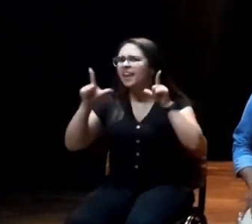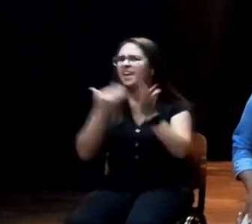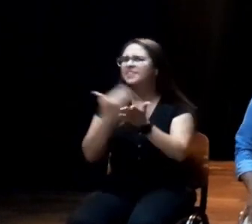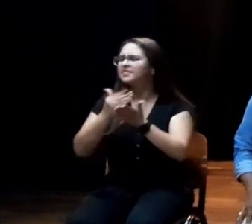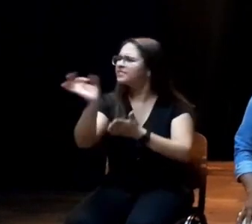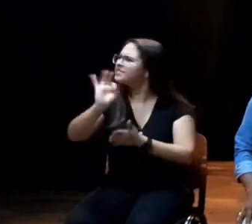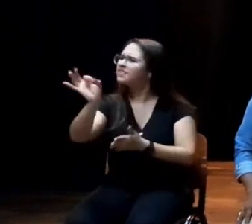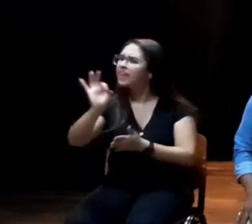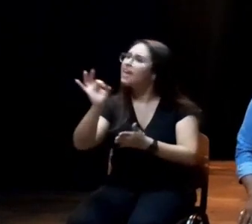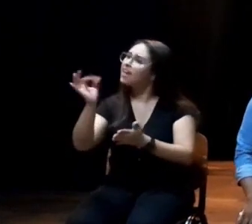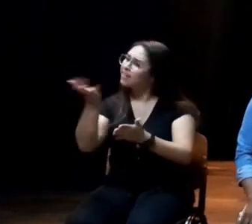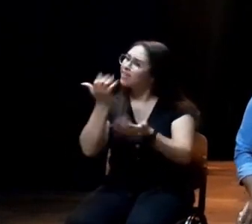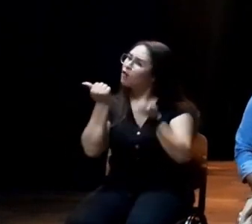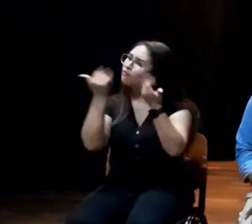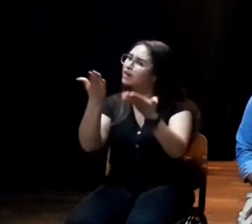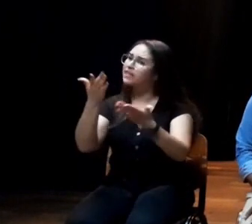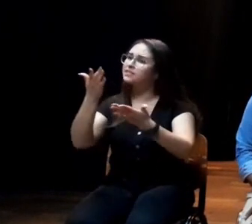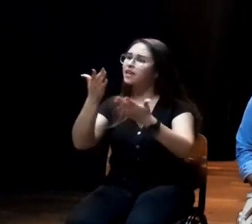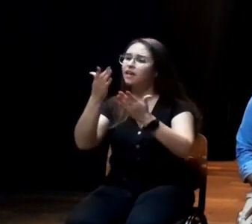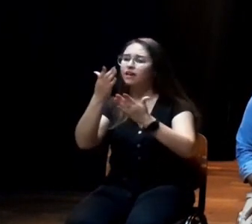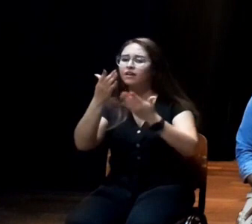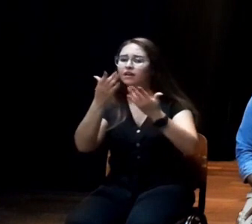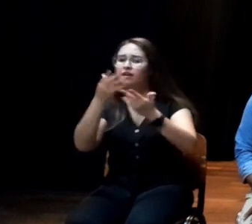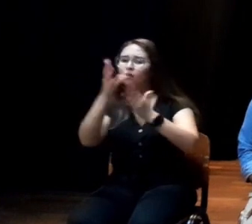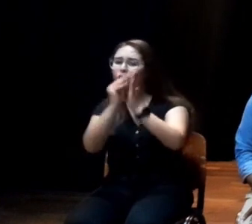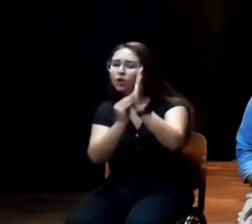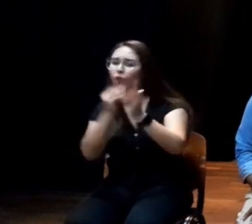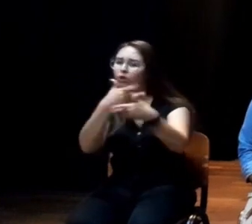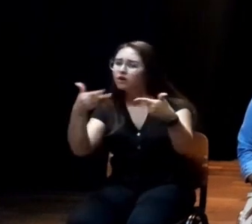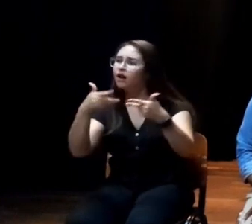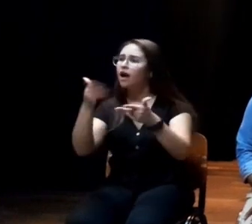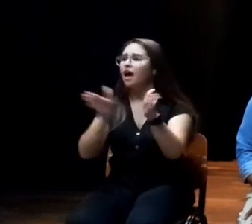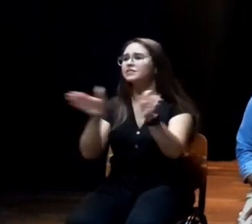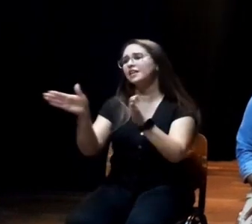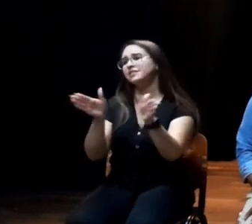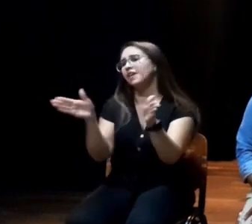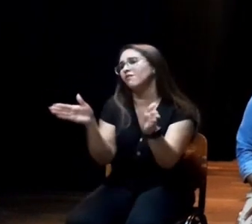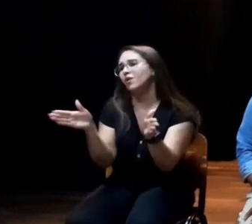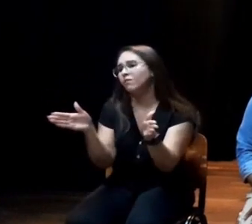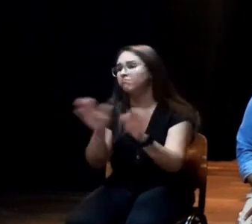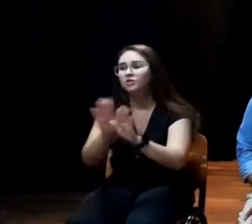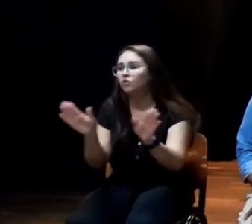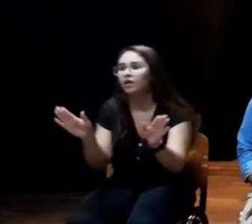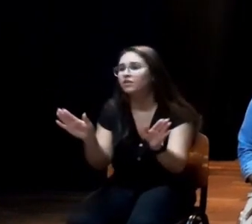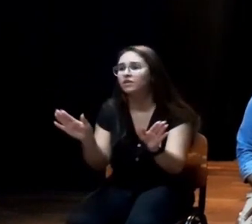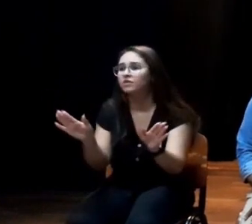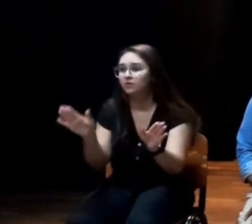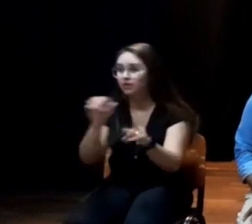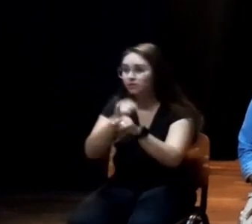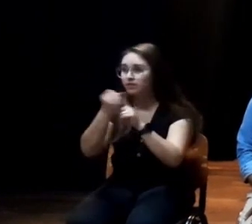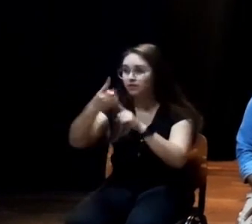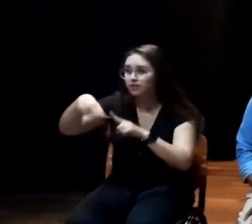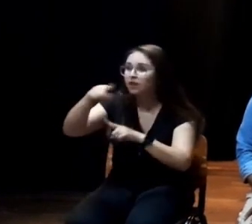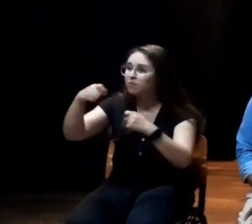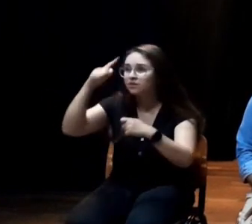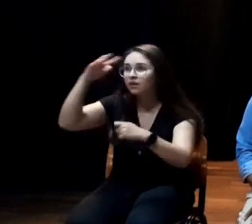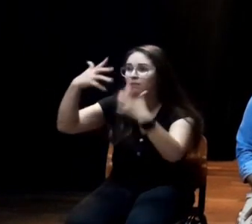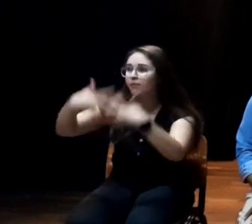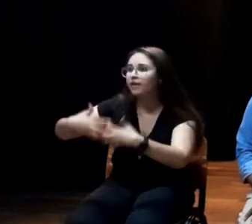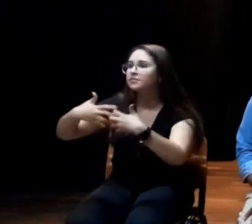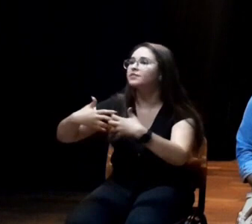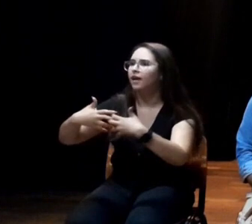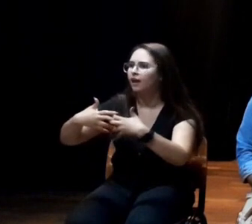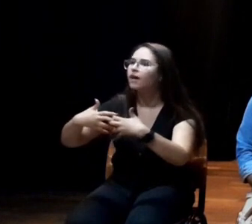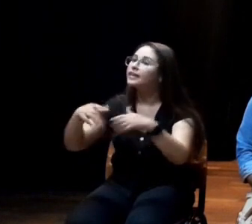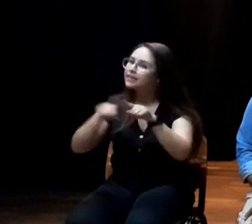um conteúdo acessível. São só coisas para a sociedade pensar, para a gente pensar. E pensar essa coisa